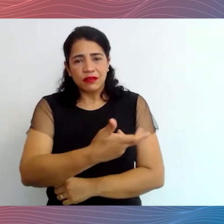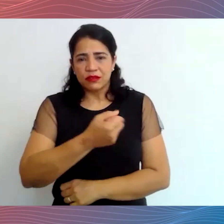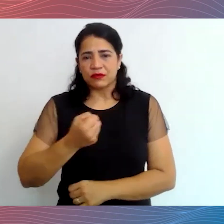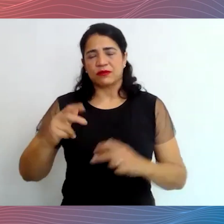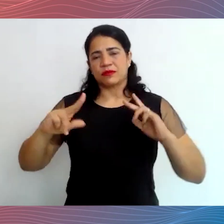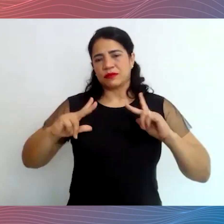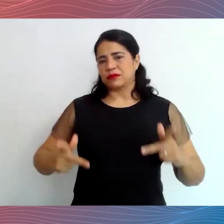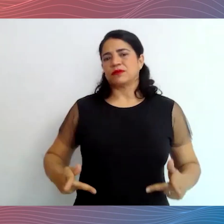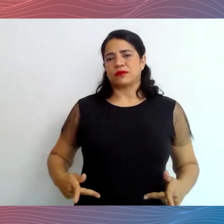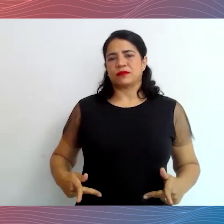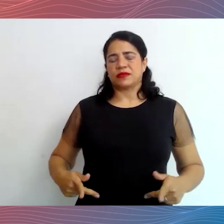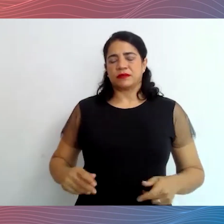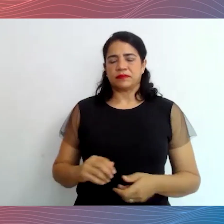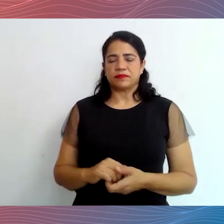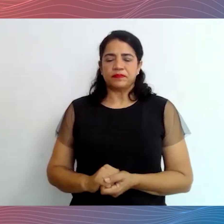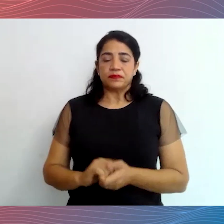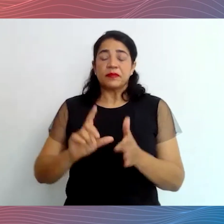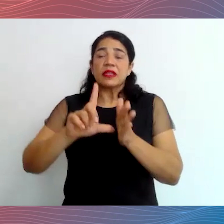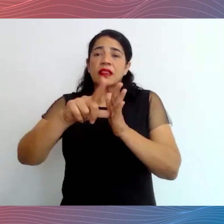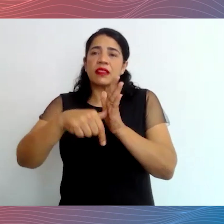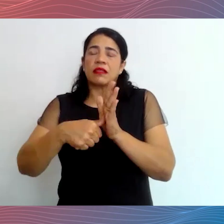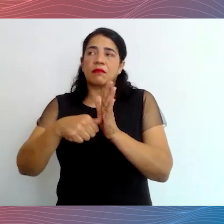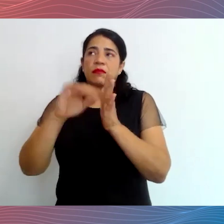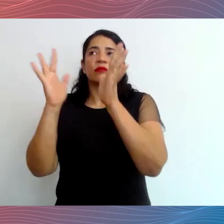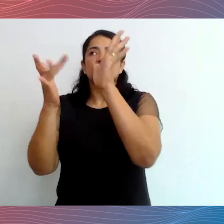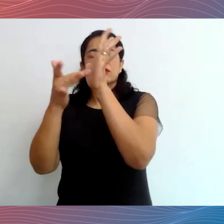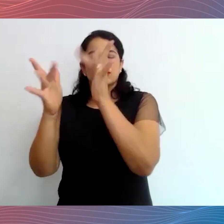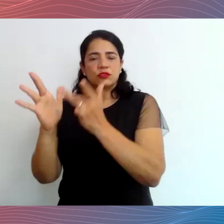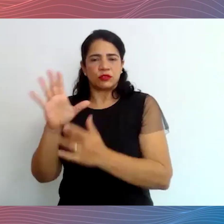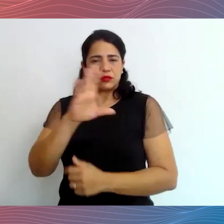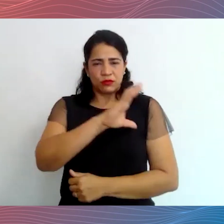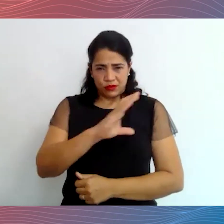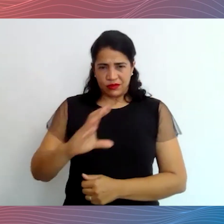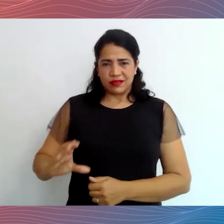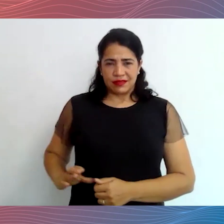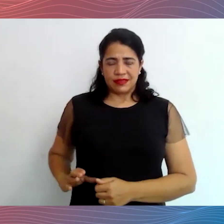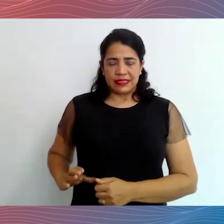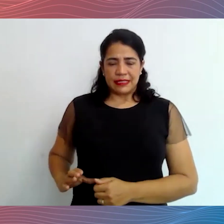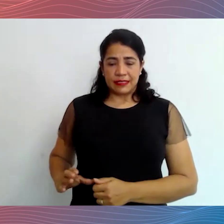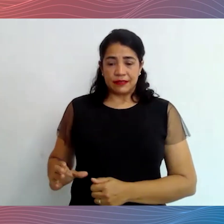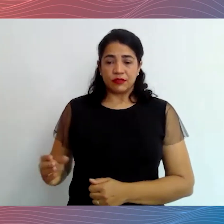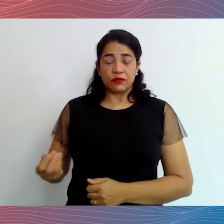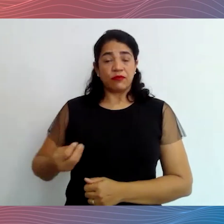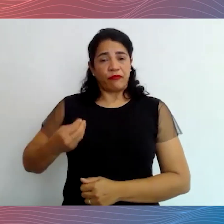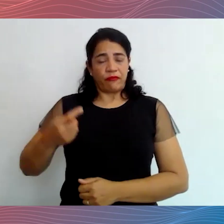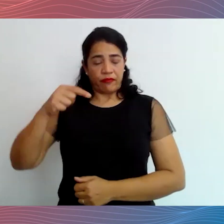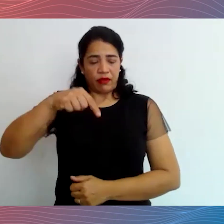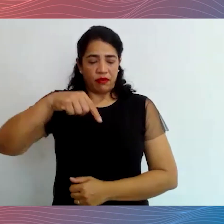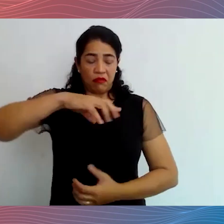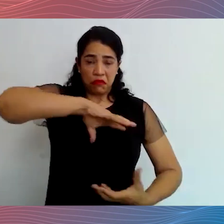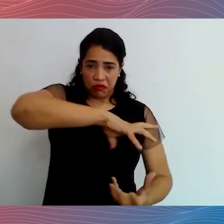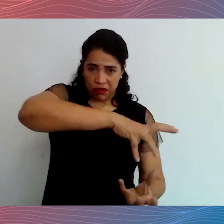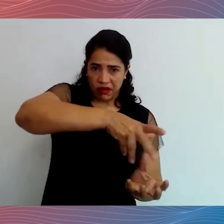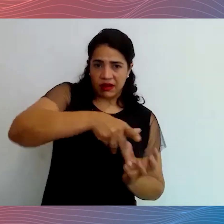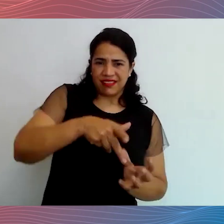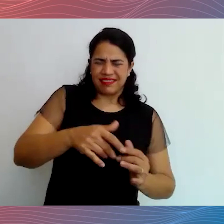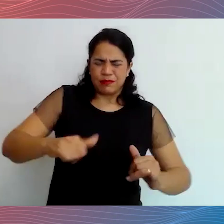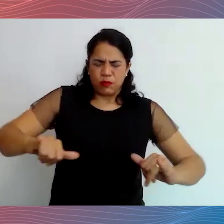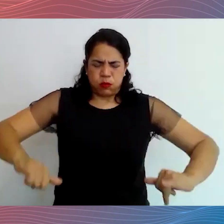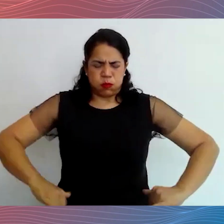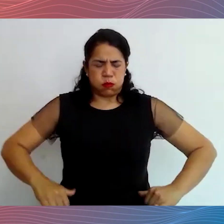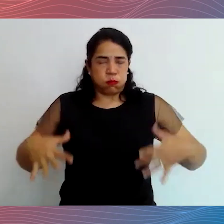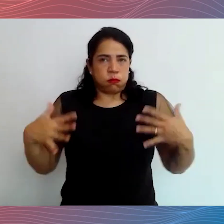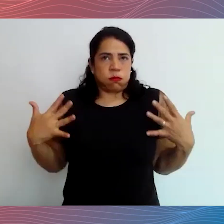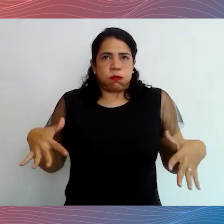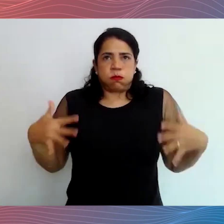do nosso Senhor Jesus Cristo, sofreu nas mãos dos próprios homens que Ele veio salvar. Ele foi perseguido, Ele